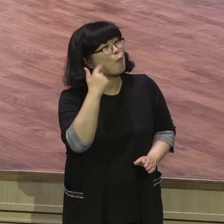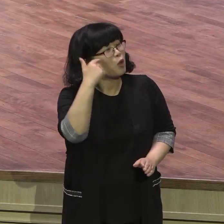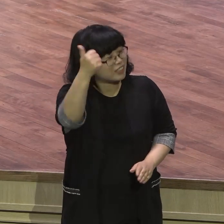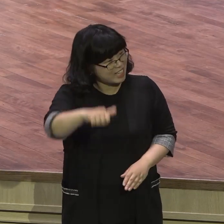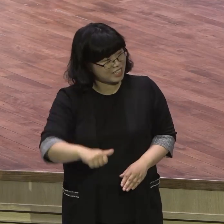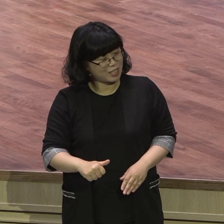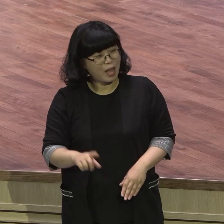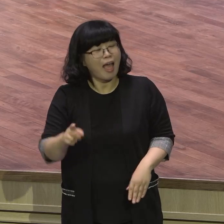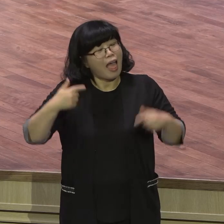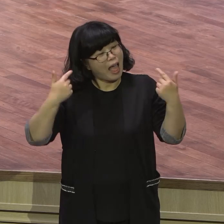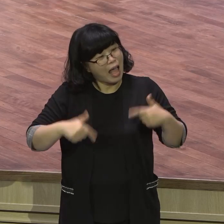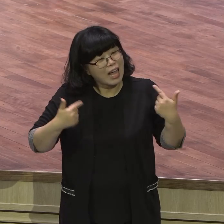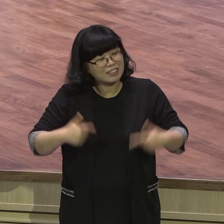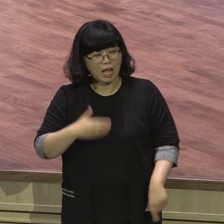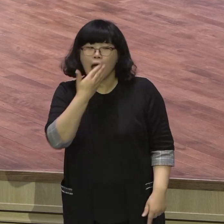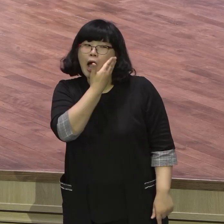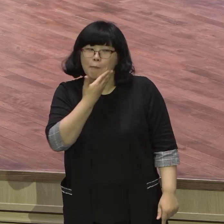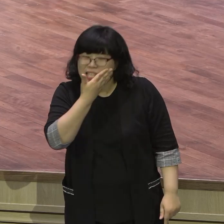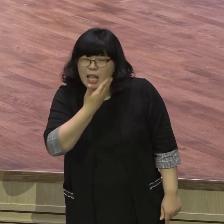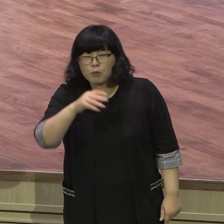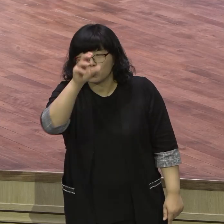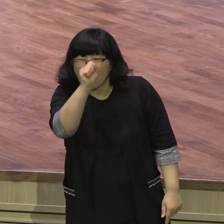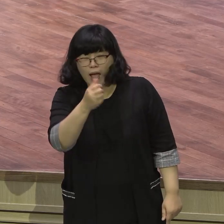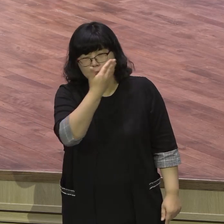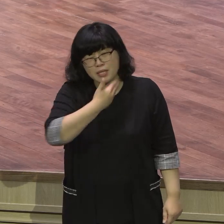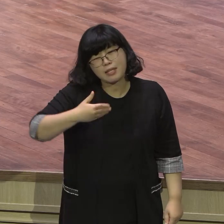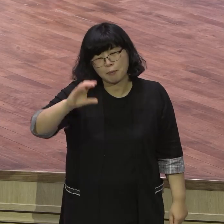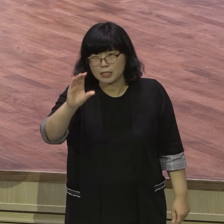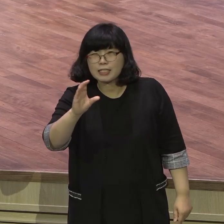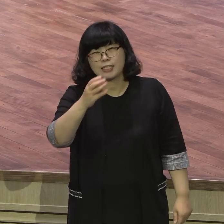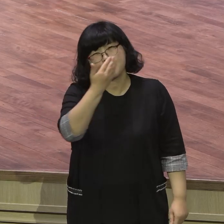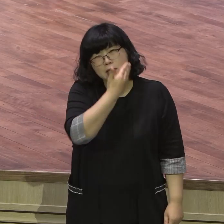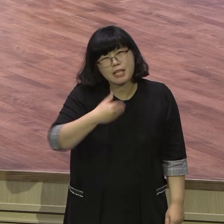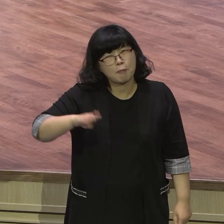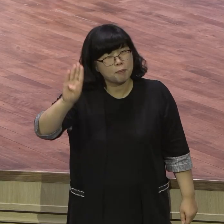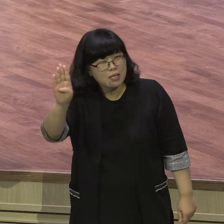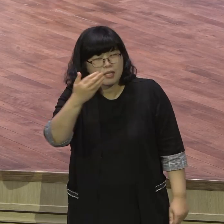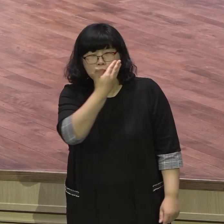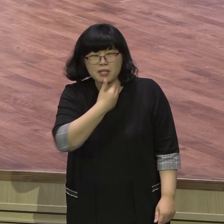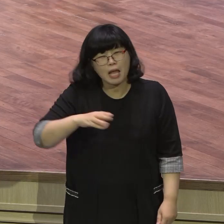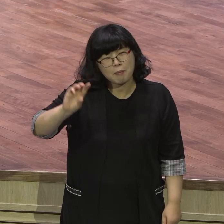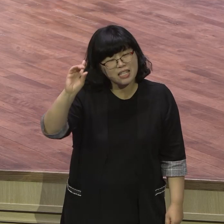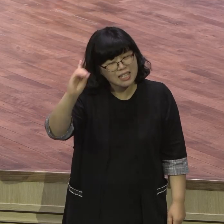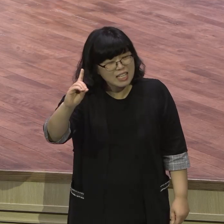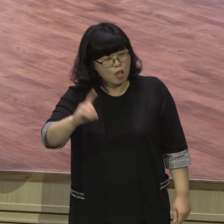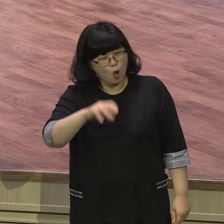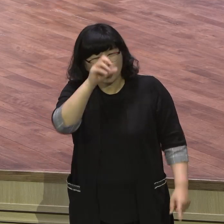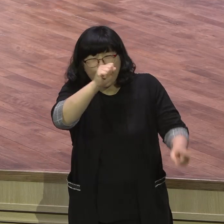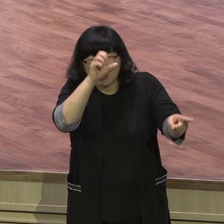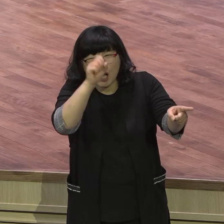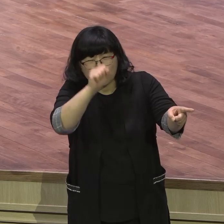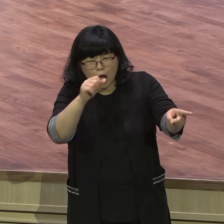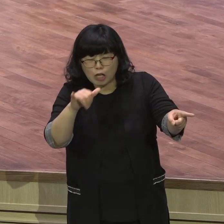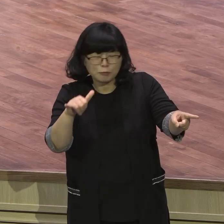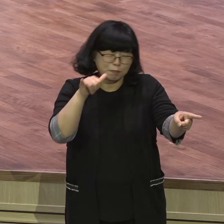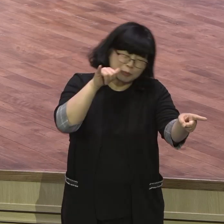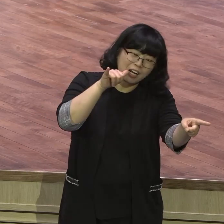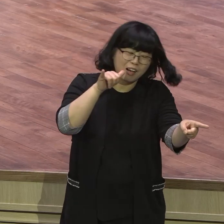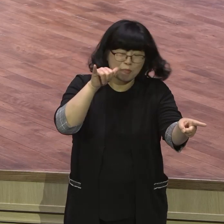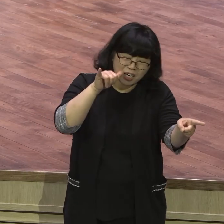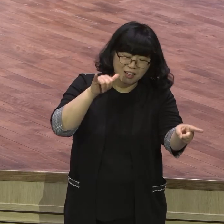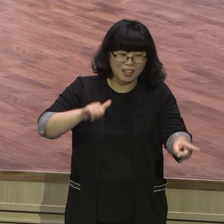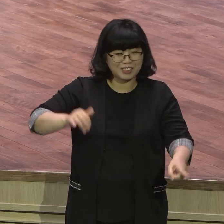풍을 넣어가지고 말이야 하도 그래가지고 내가 쪽팔려가지고 말이야 안 먹었는데 그런데